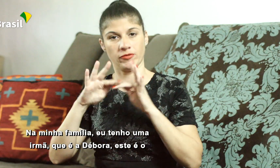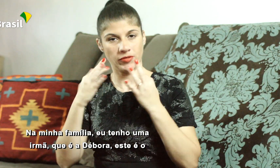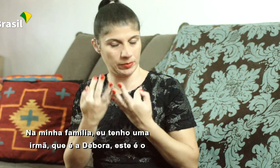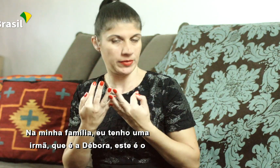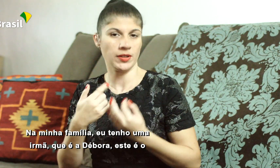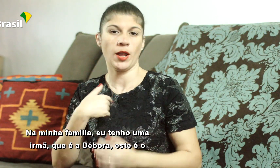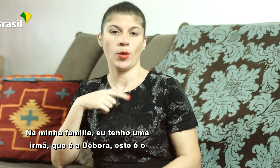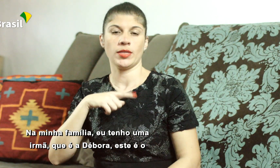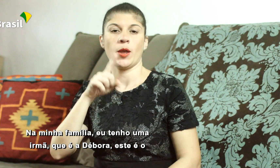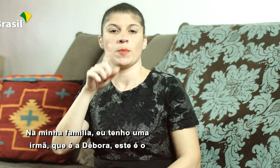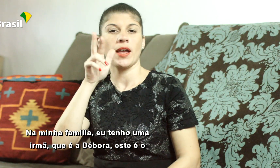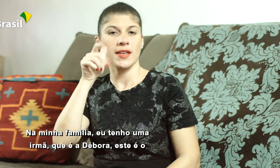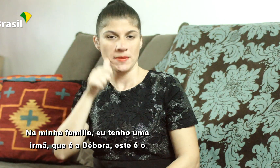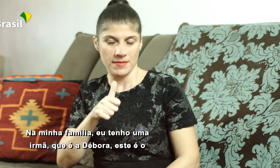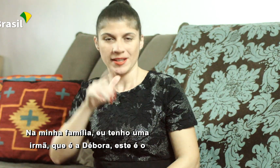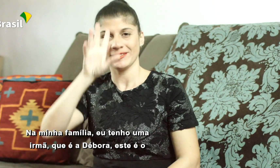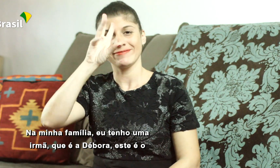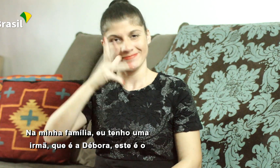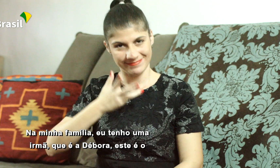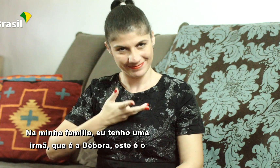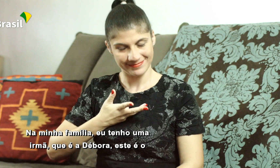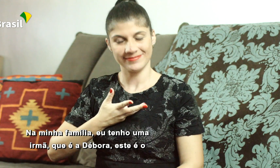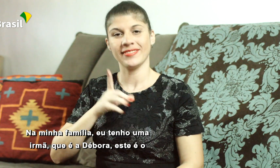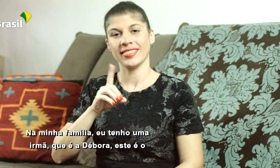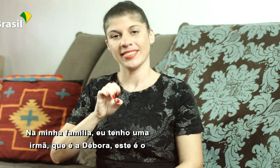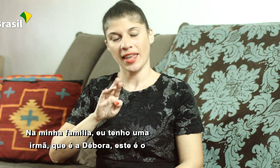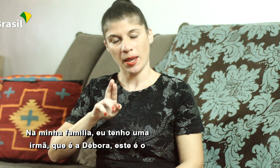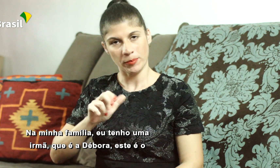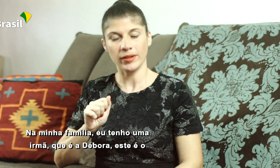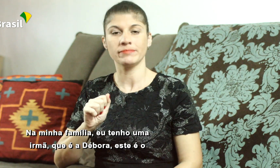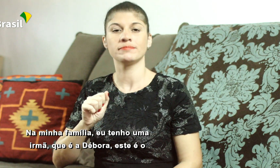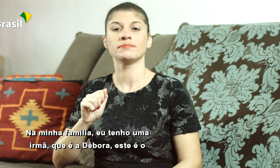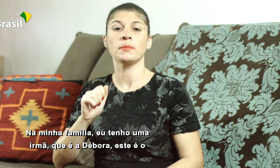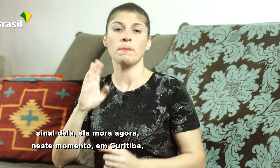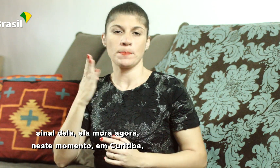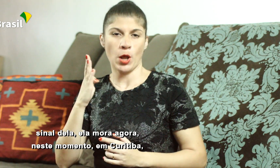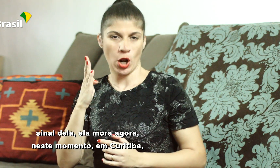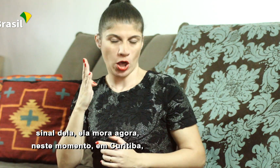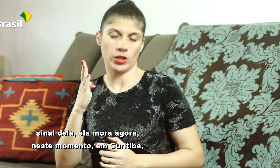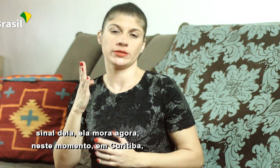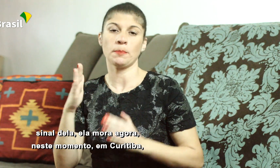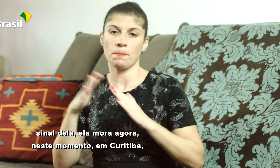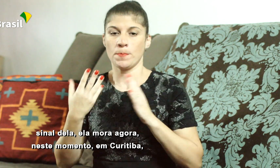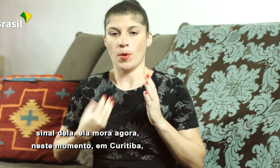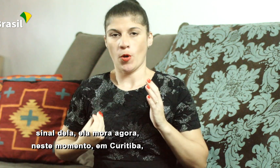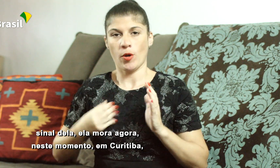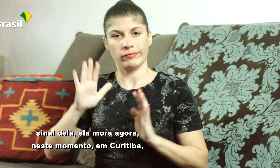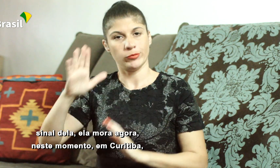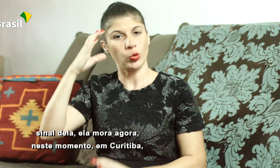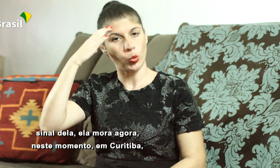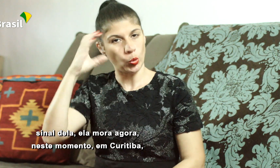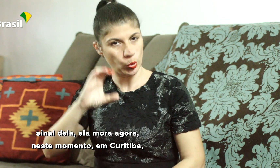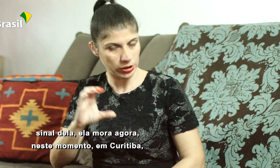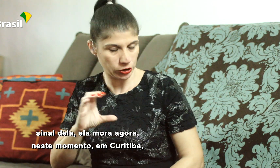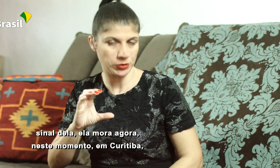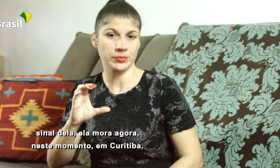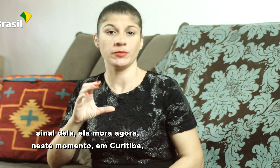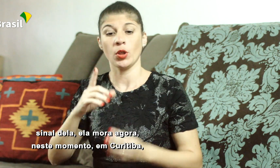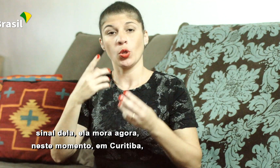Na minha família, eu tenho uma irmã, que é a Débora, este é o sinal dela. Ela mora agora neste momento